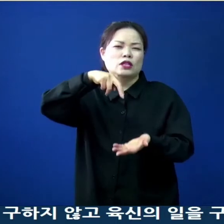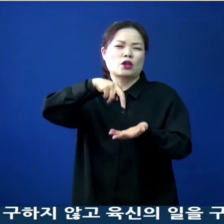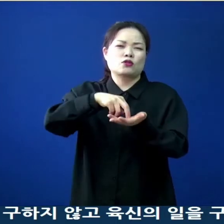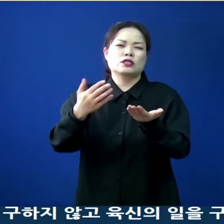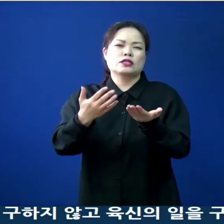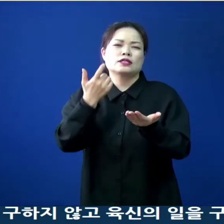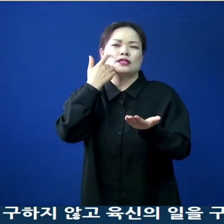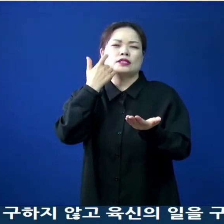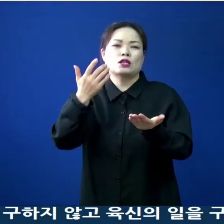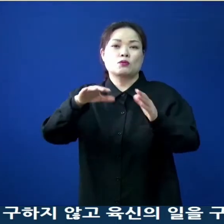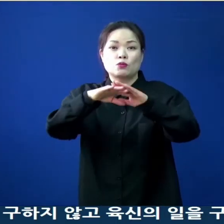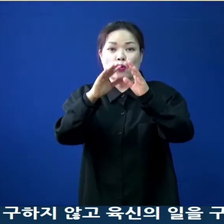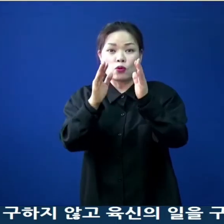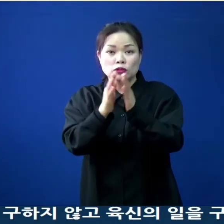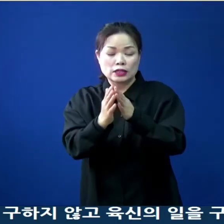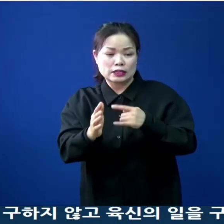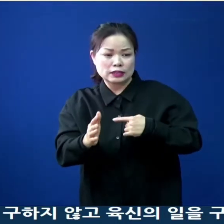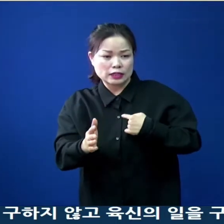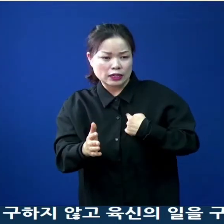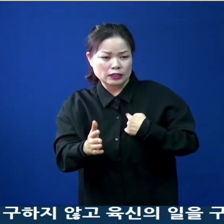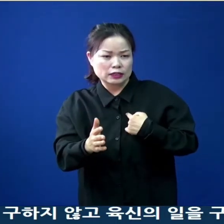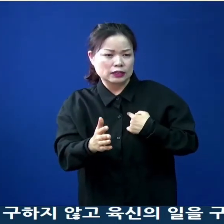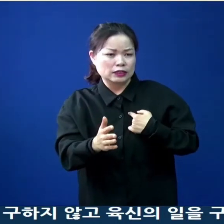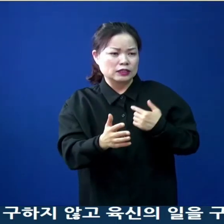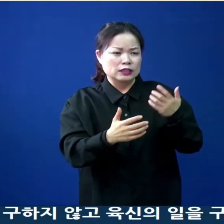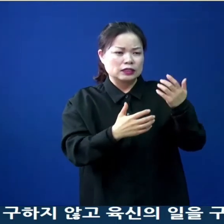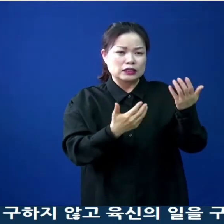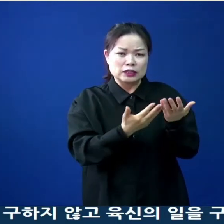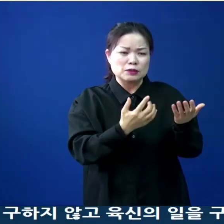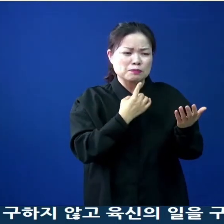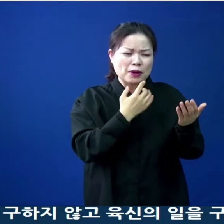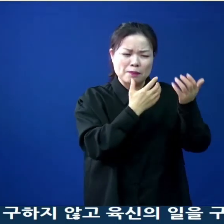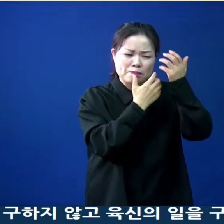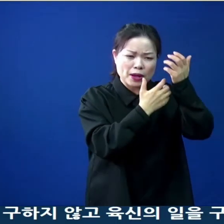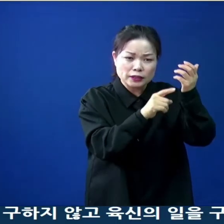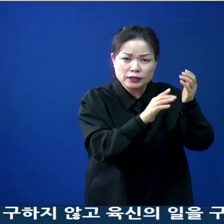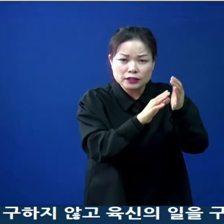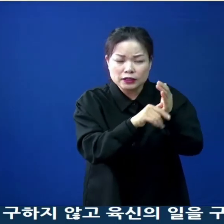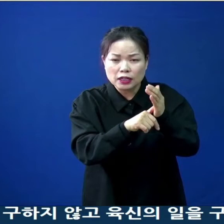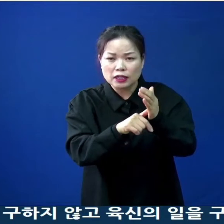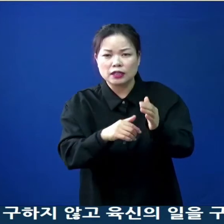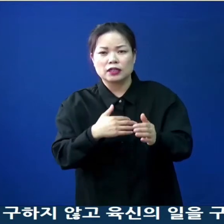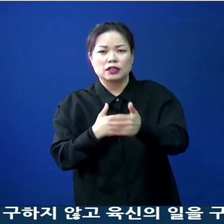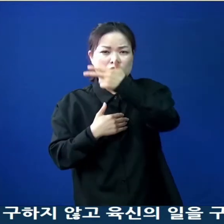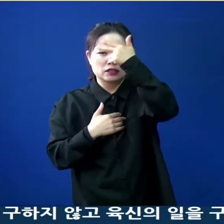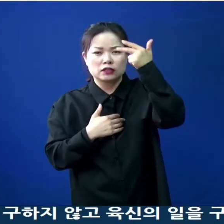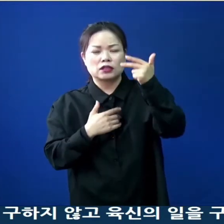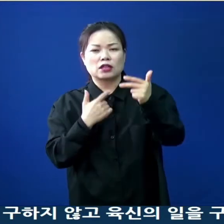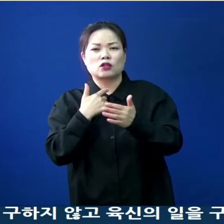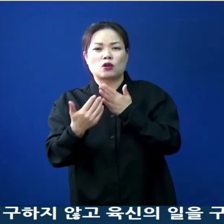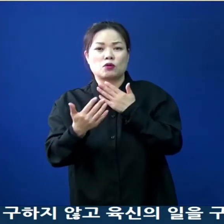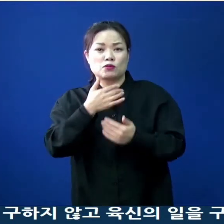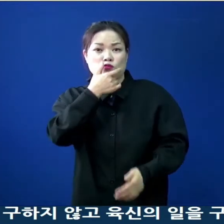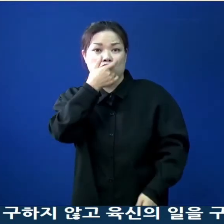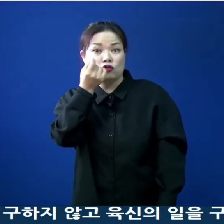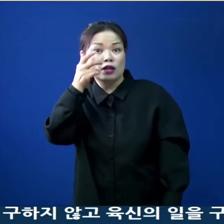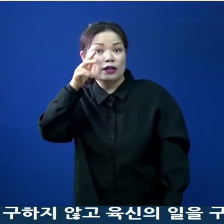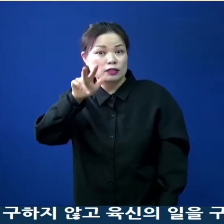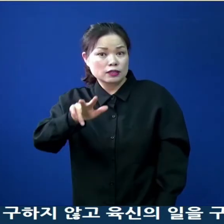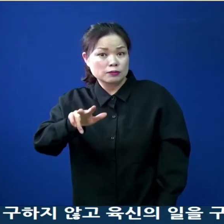아닐까요? 모두 자기의 일에 빠져 있을 때 오직 디모데만, 그는 비록 연소하고 경험도 부족했지만